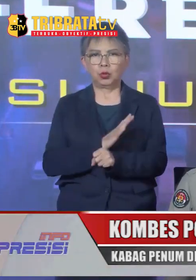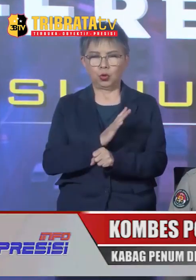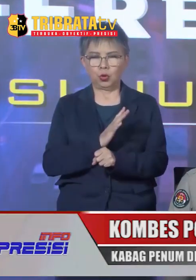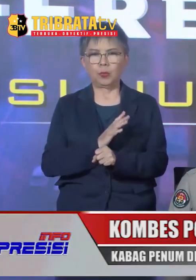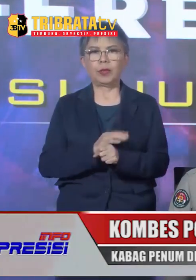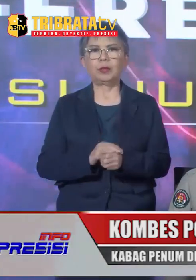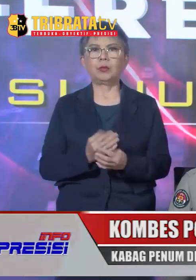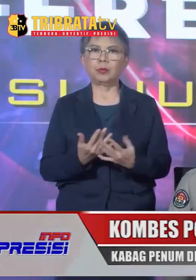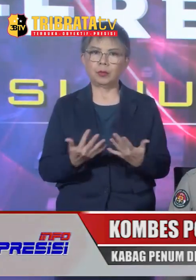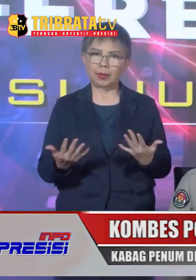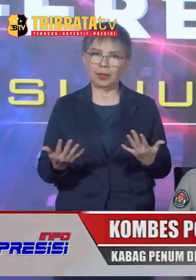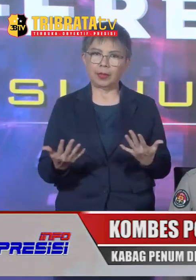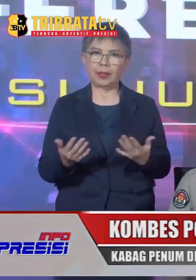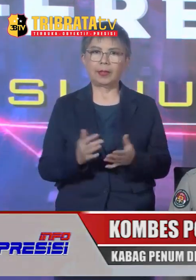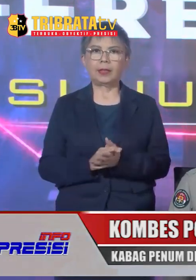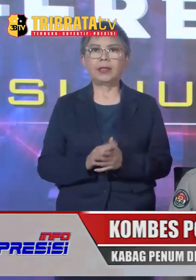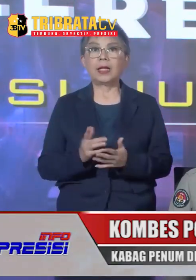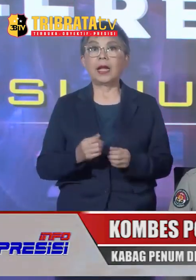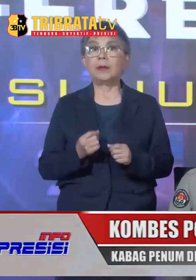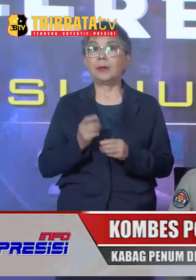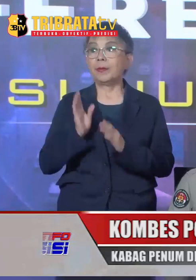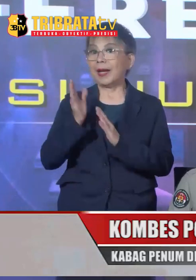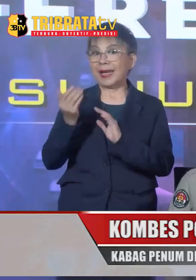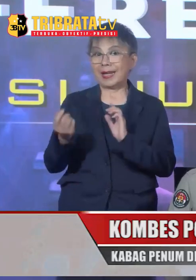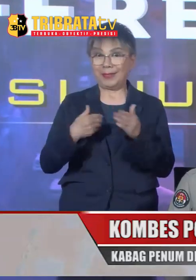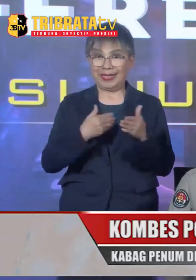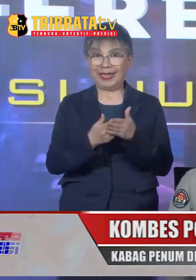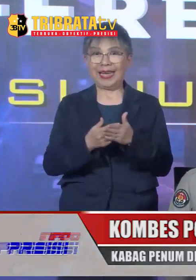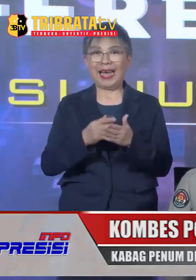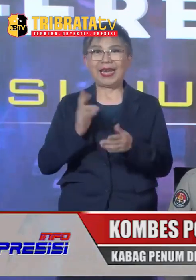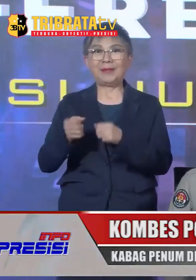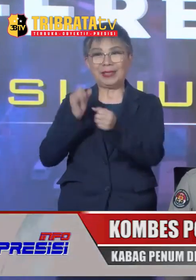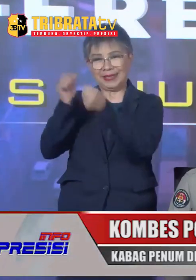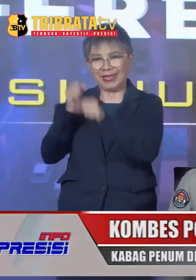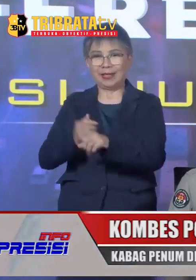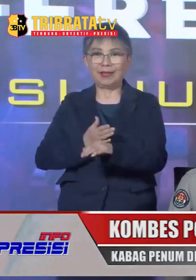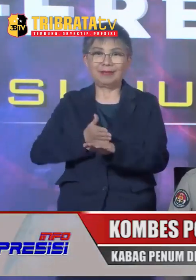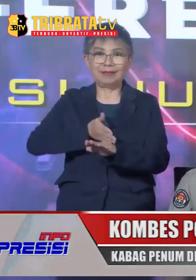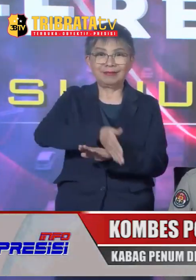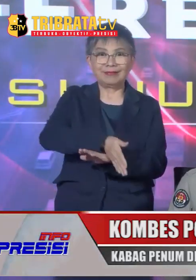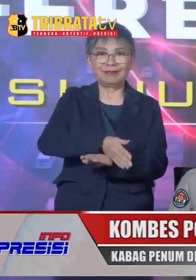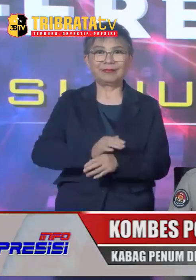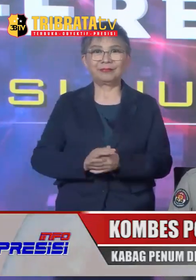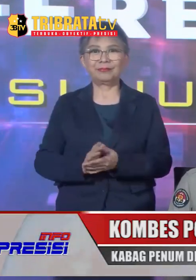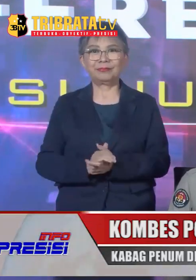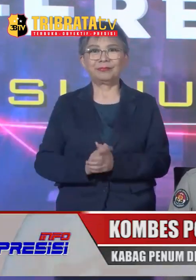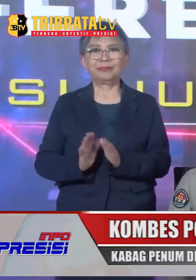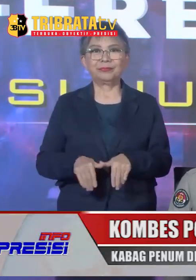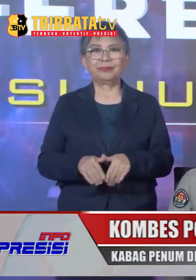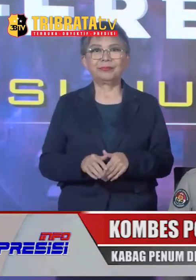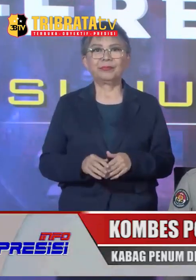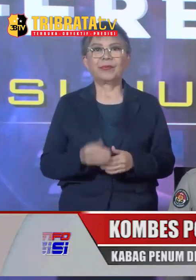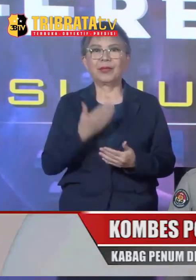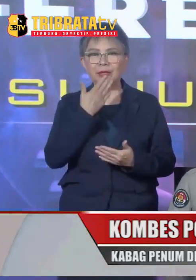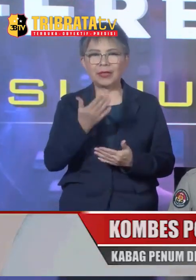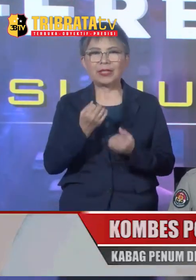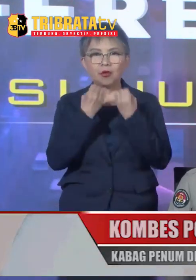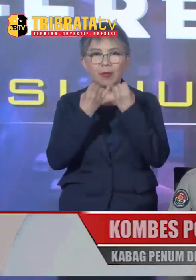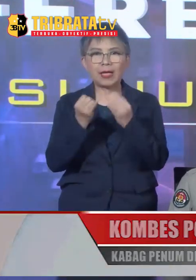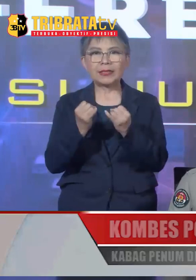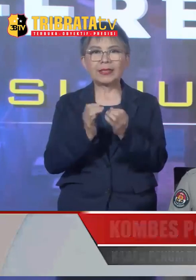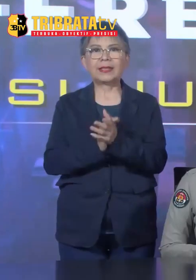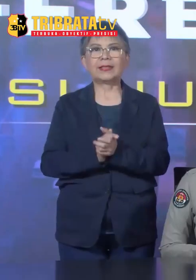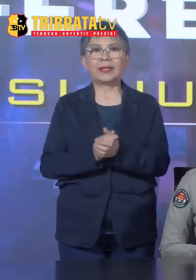masih mencukupi kebutuhan masyarakat dalam menghadapi hari besar keagamaan demikian informasi